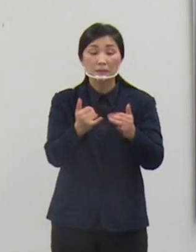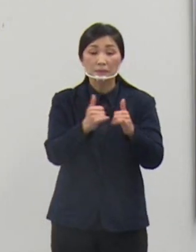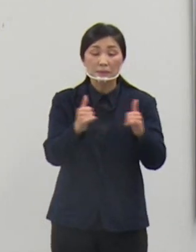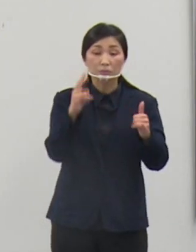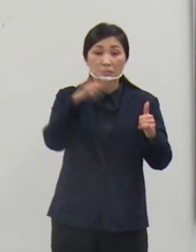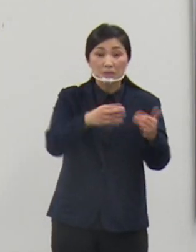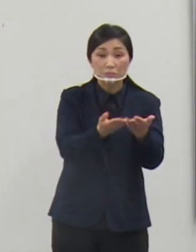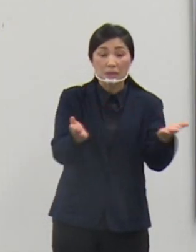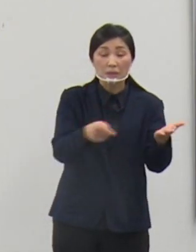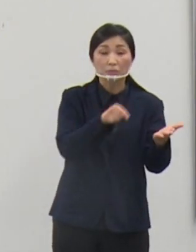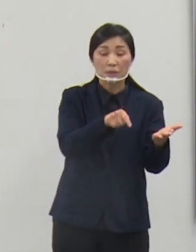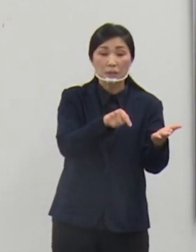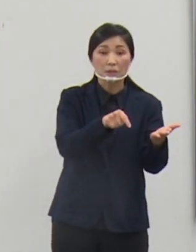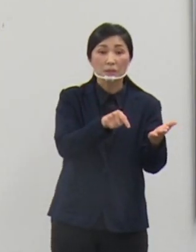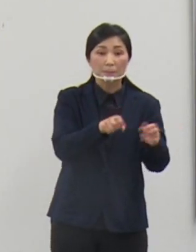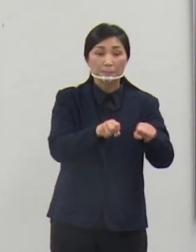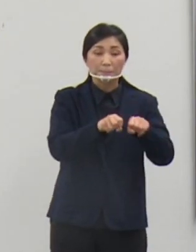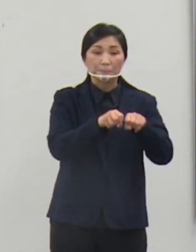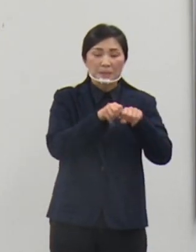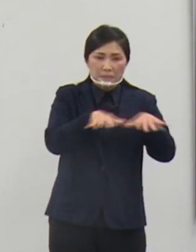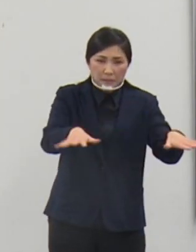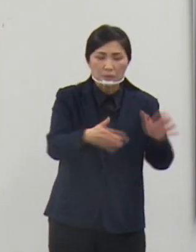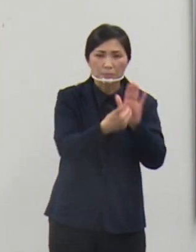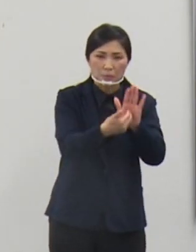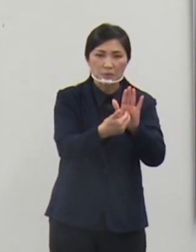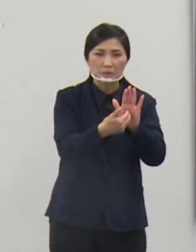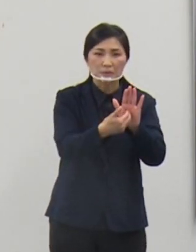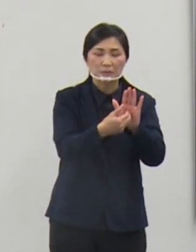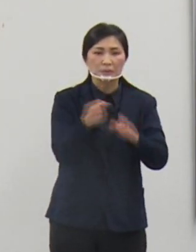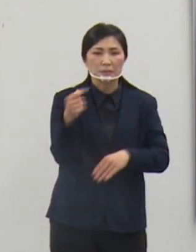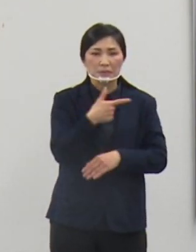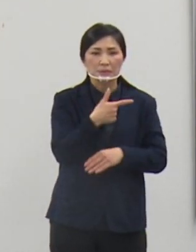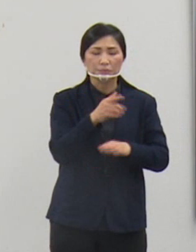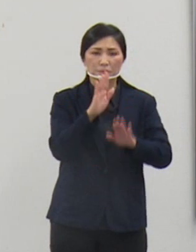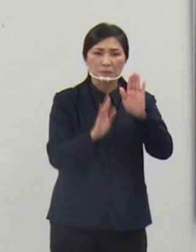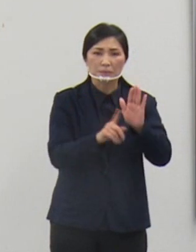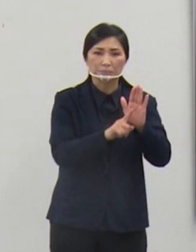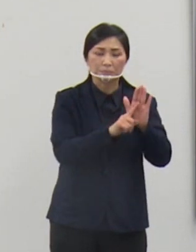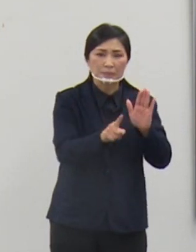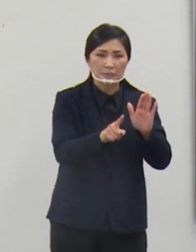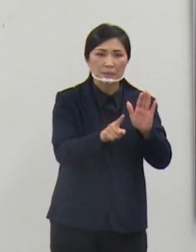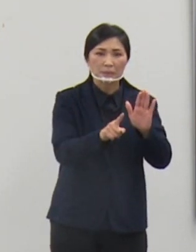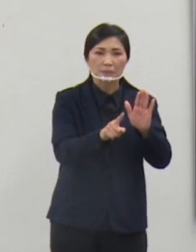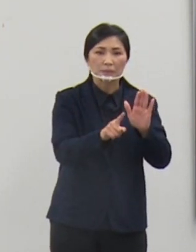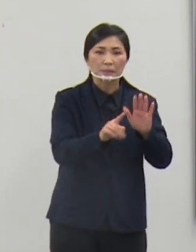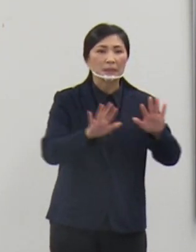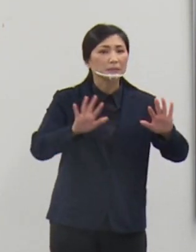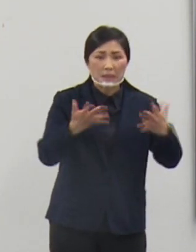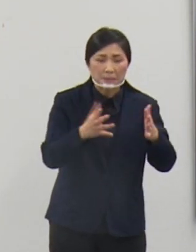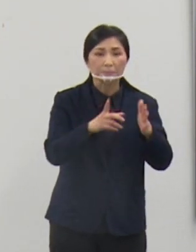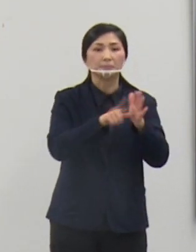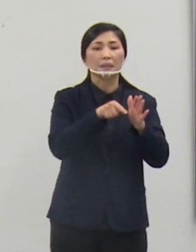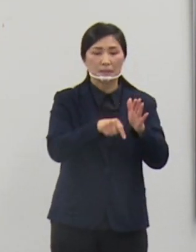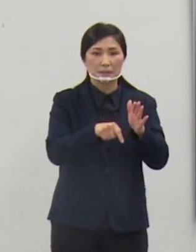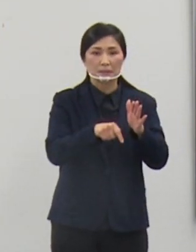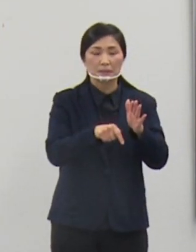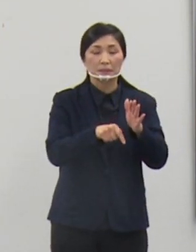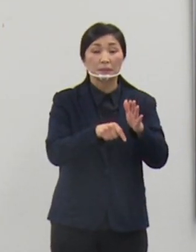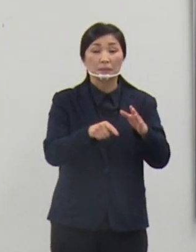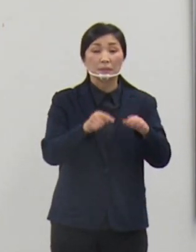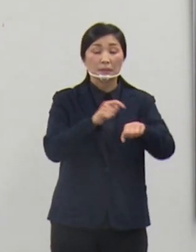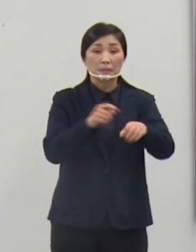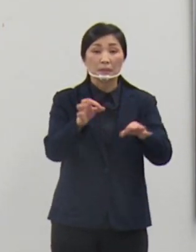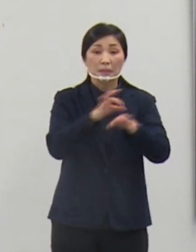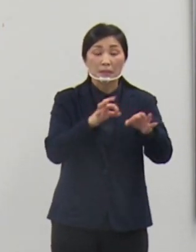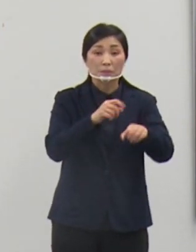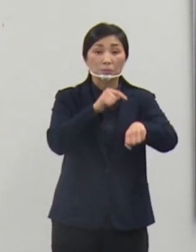してはまん延防止等重点措置や緊急事態措置が適用されていない場合には営業時間短縮の要